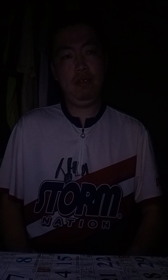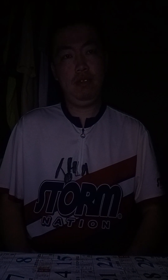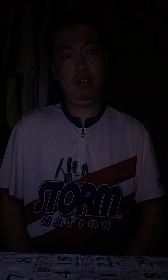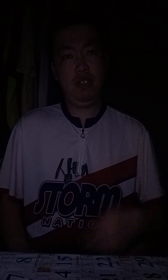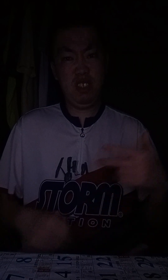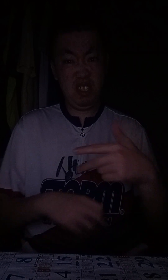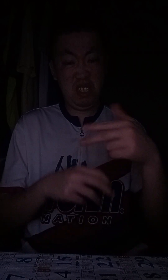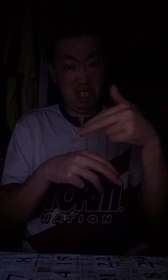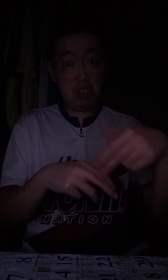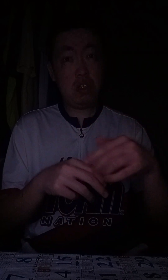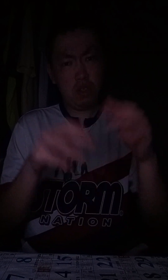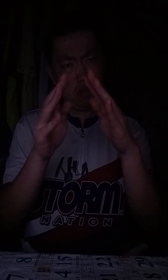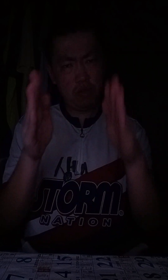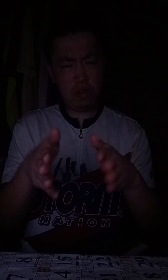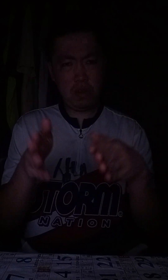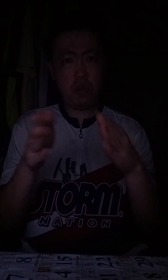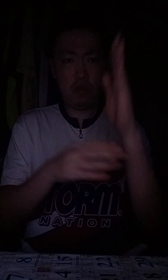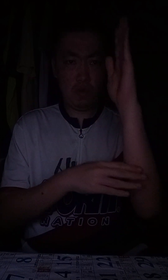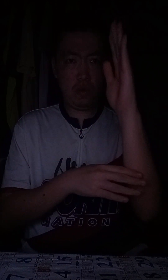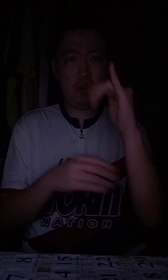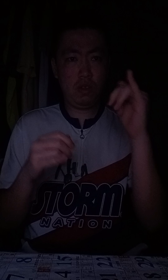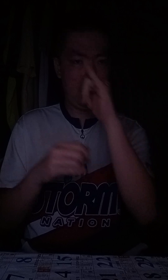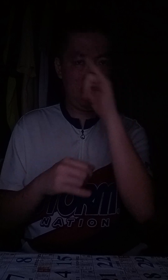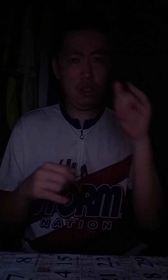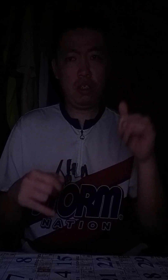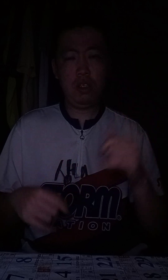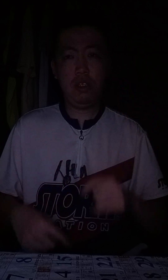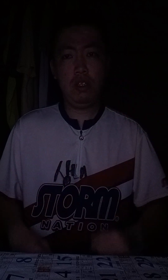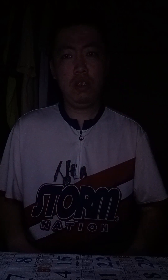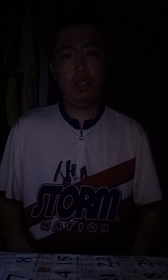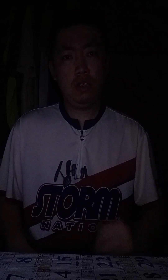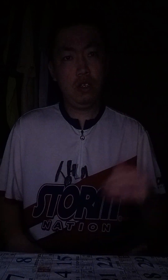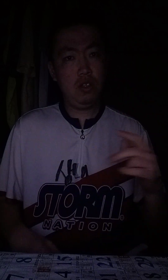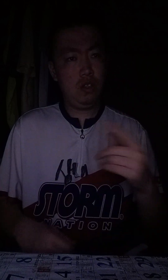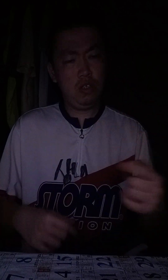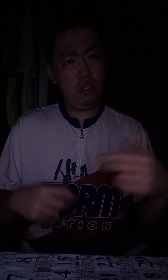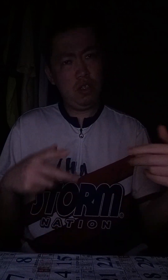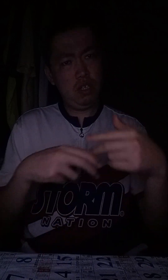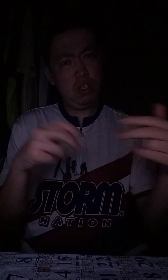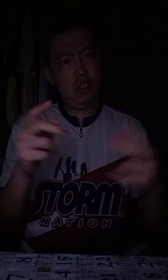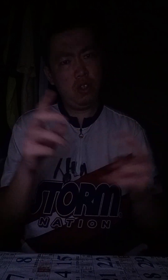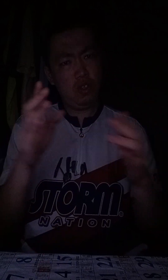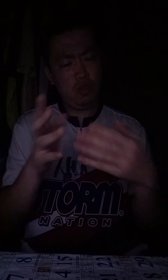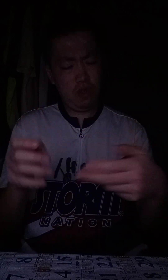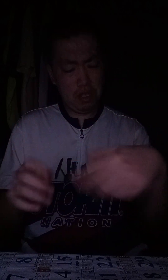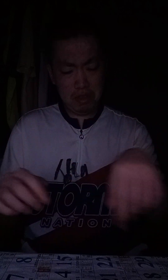시내버스 한 대가 도로 한가운데 멈춰서 있습니다. 주변에는 부서진 차량 여러 대가 뒤엉켜 있습니다.